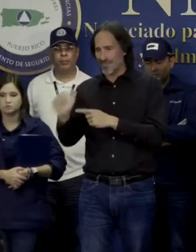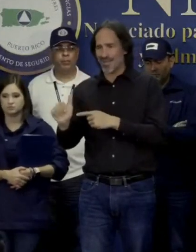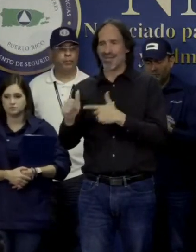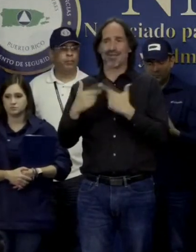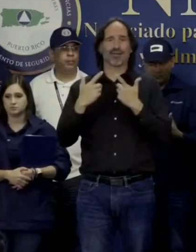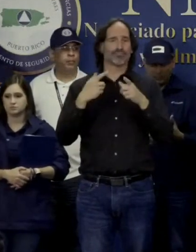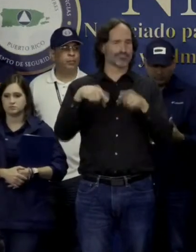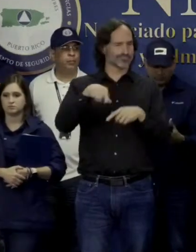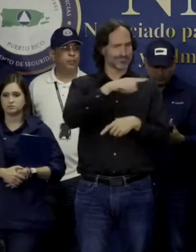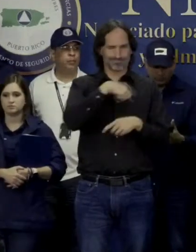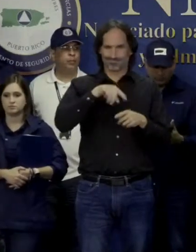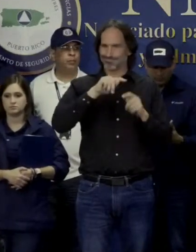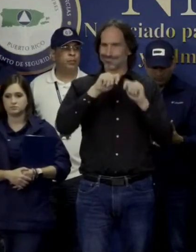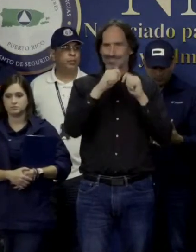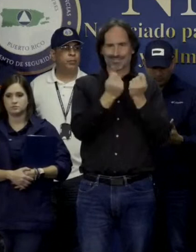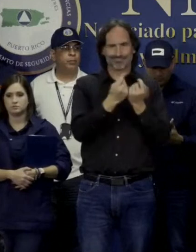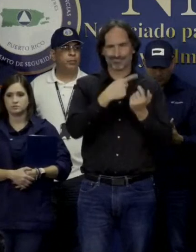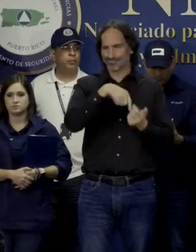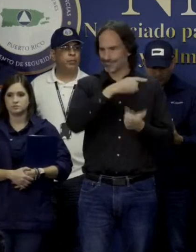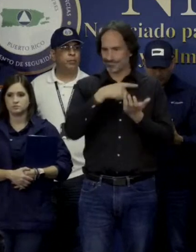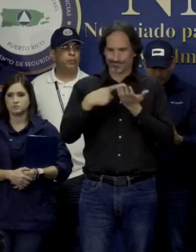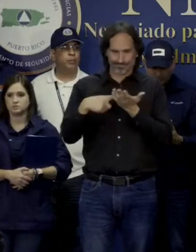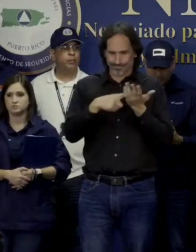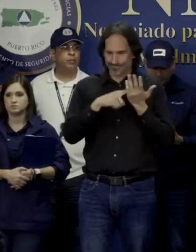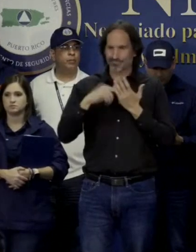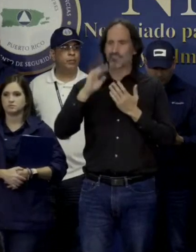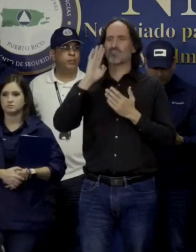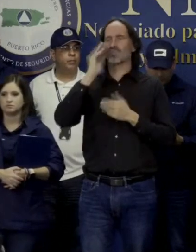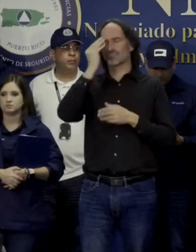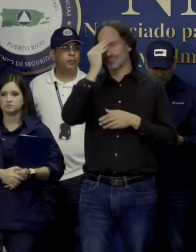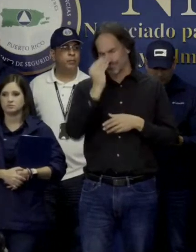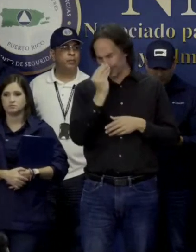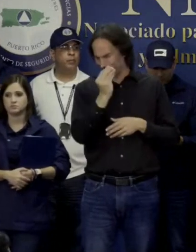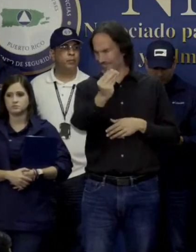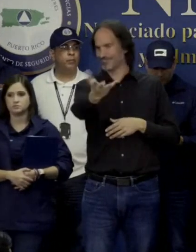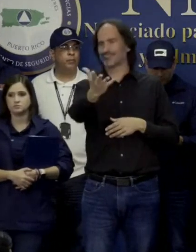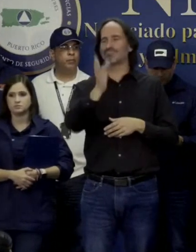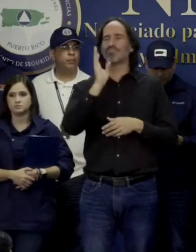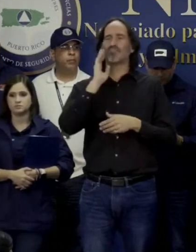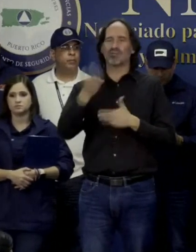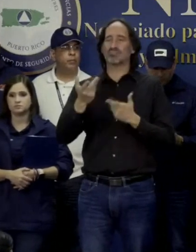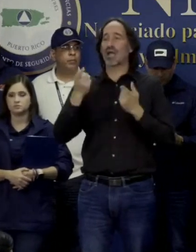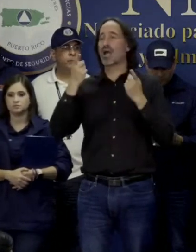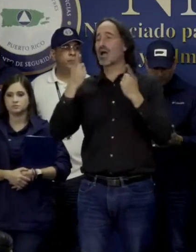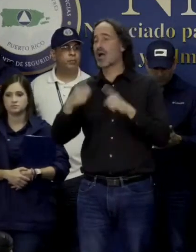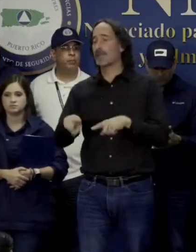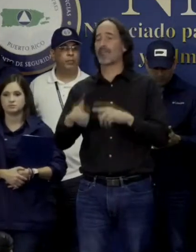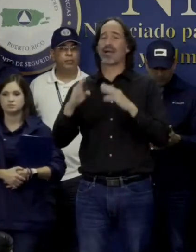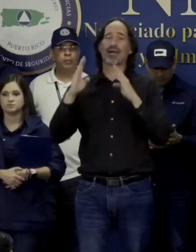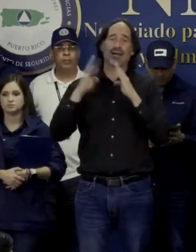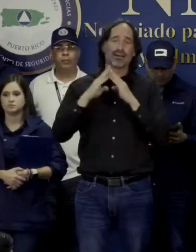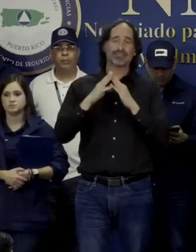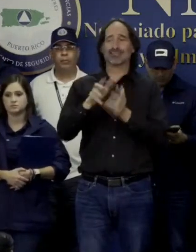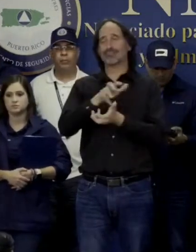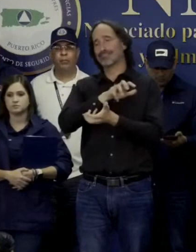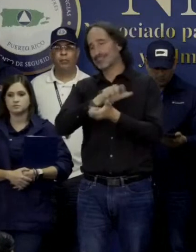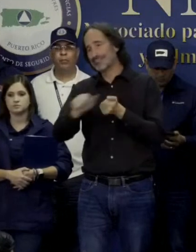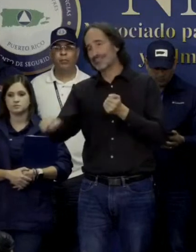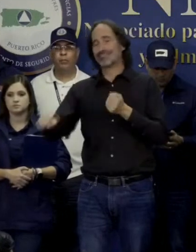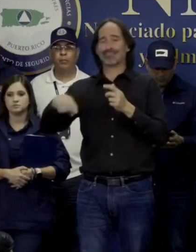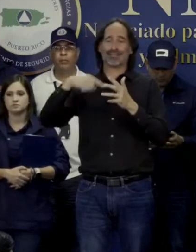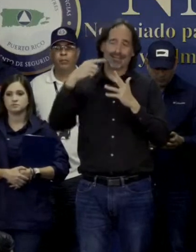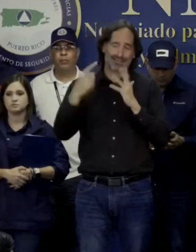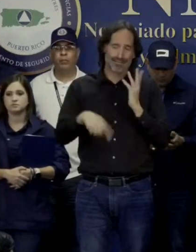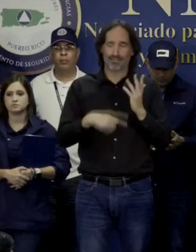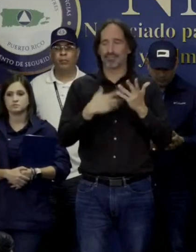vamos a estar brindando la información de cuántas residencias, cuánto en específico la cantidad, y de ahí vamos